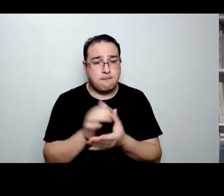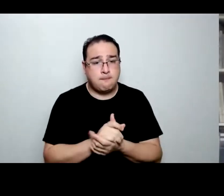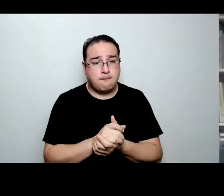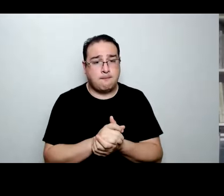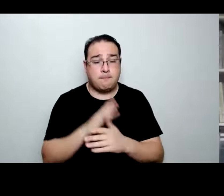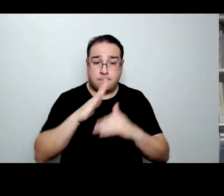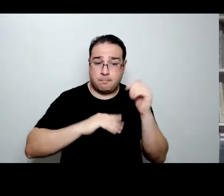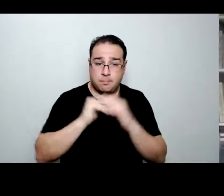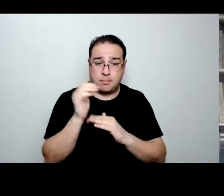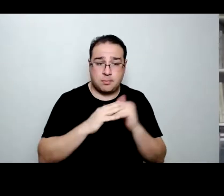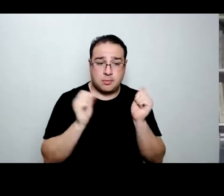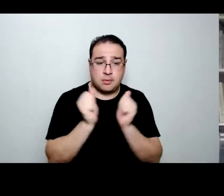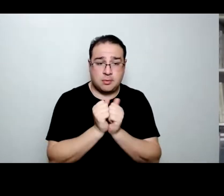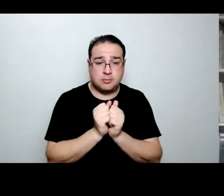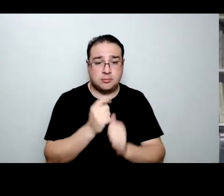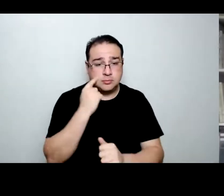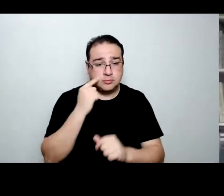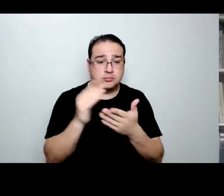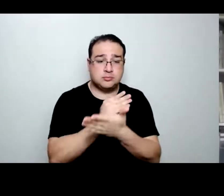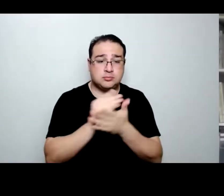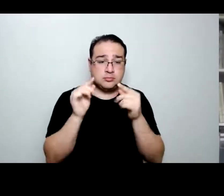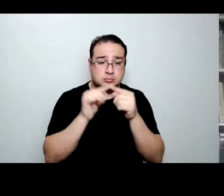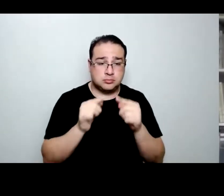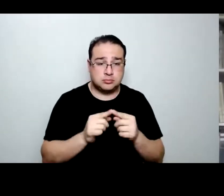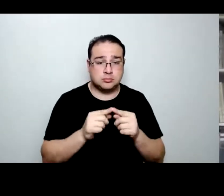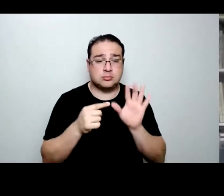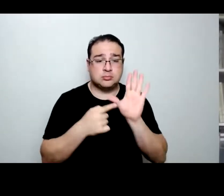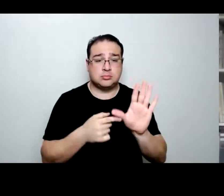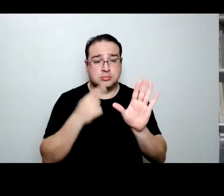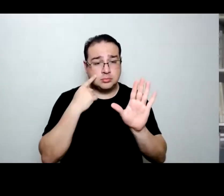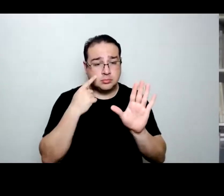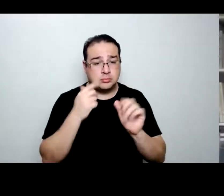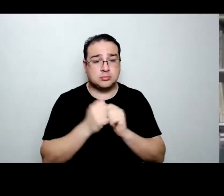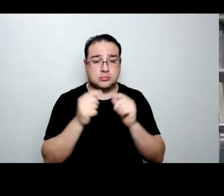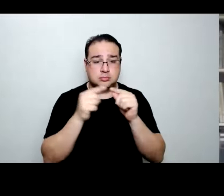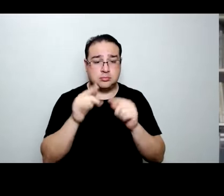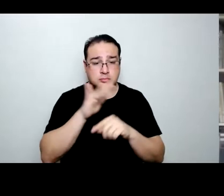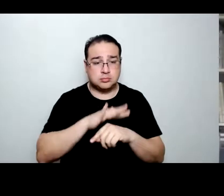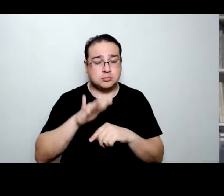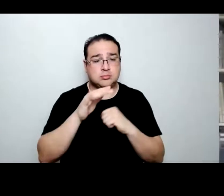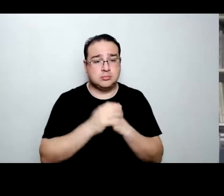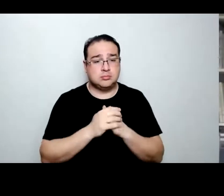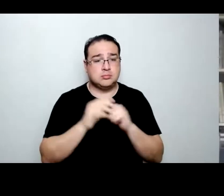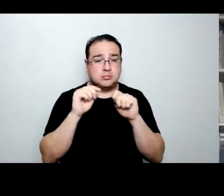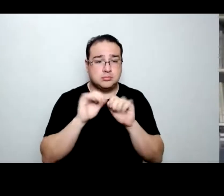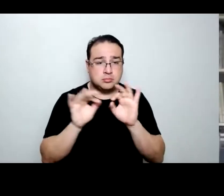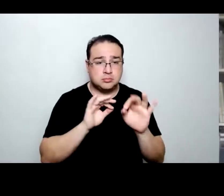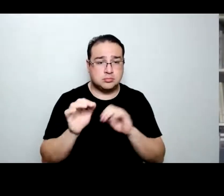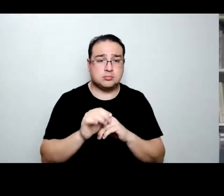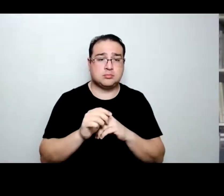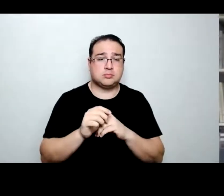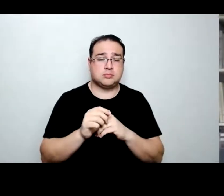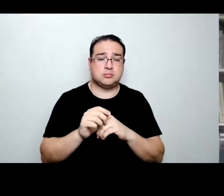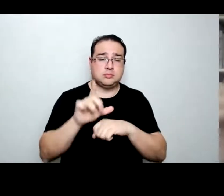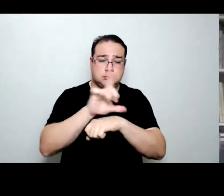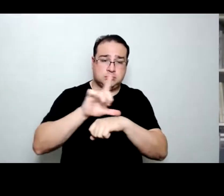para a prática e comentar alguns aspectos técnicos relacionados ao fazer